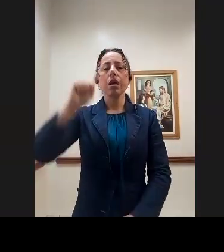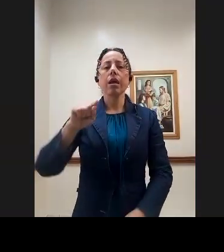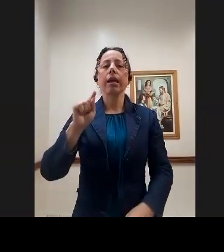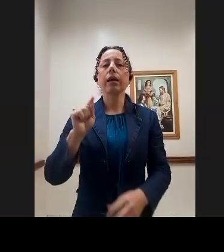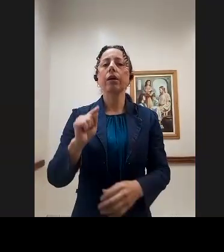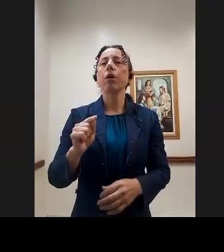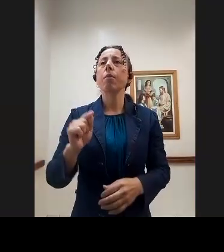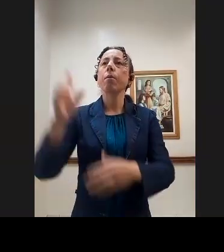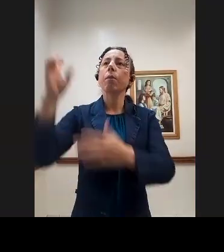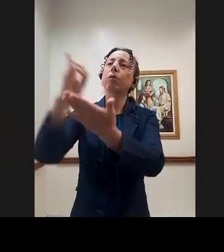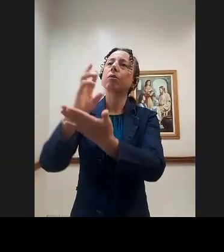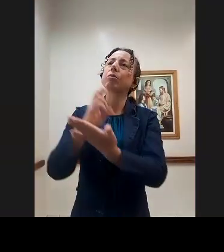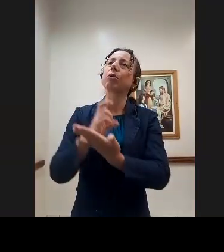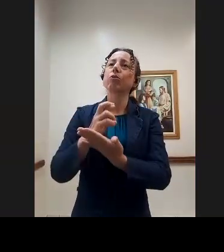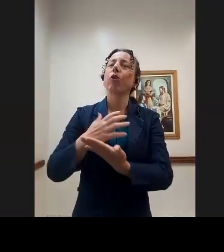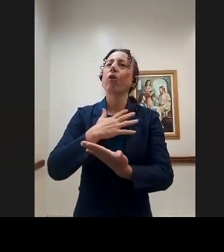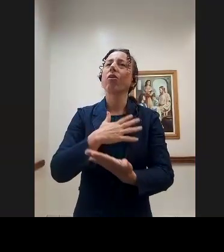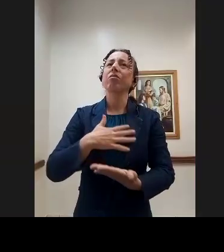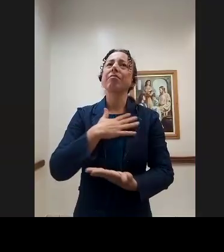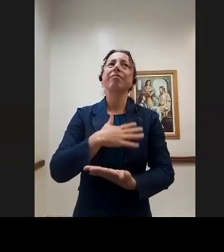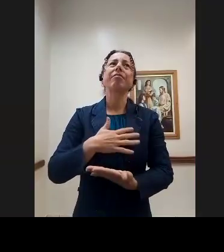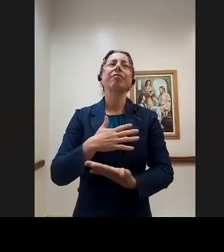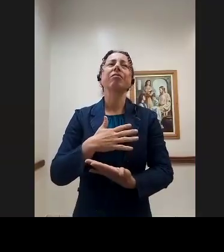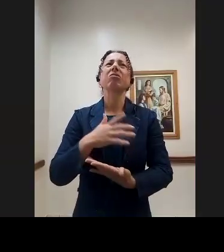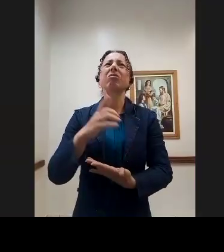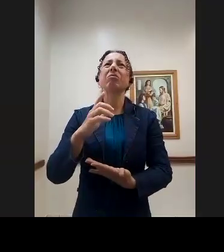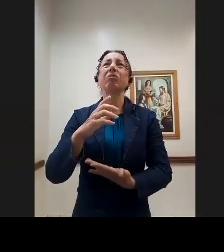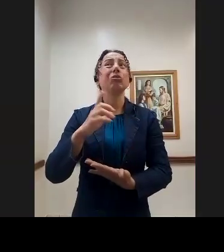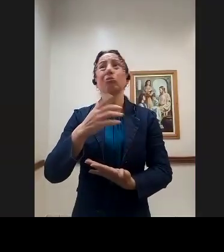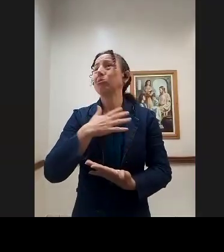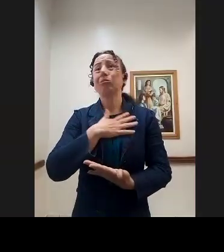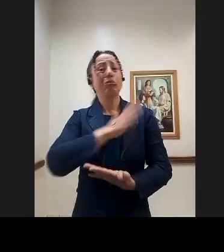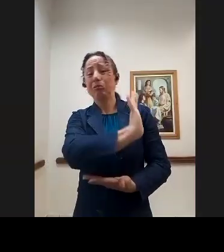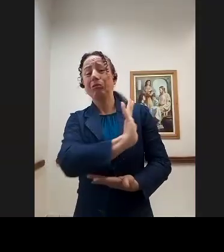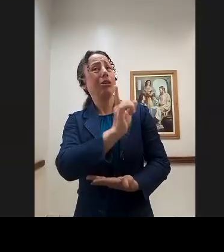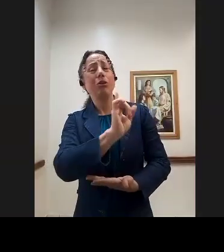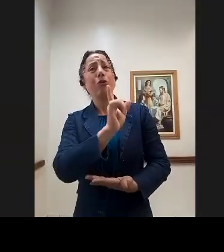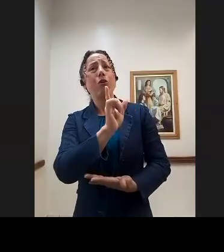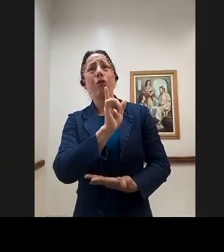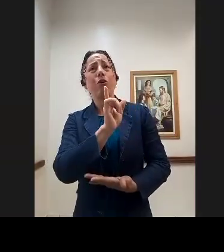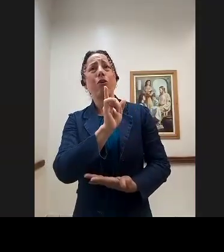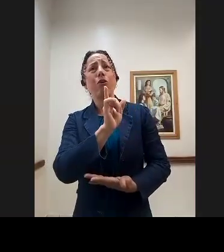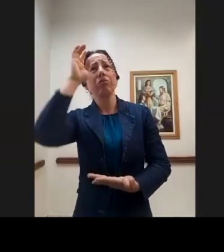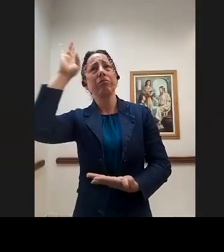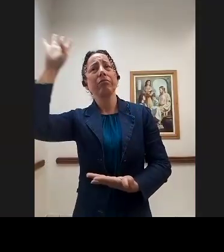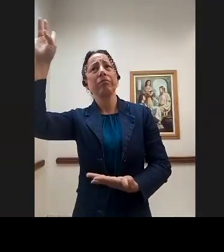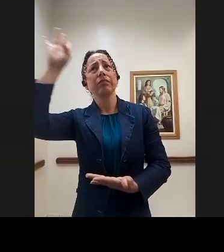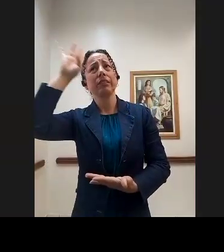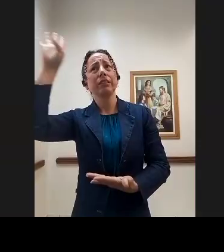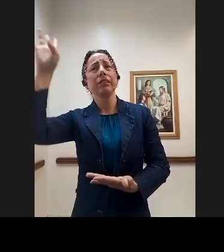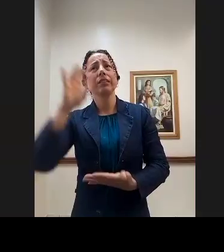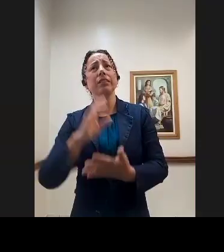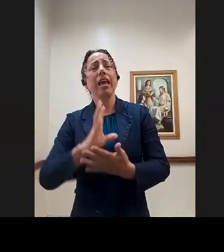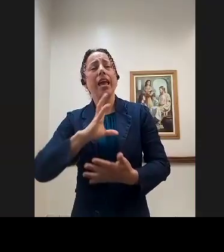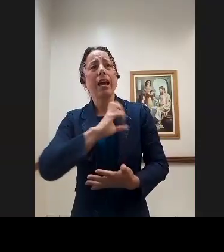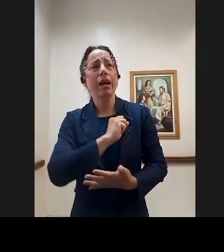gosta quando eu tô pensando. Ele gosta de reflexão, mas também ele ama ação.